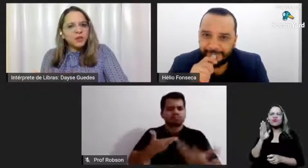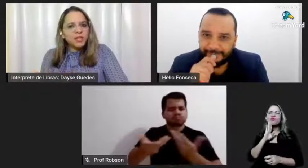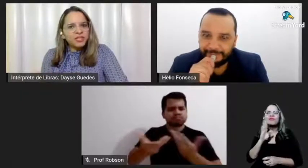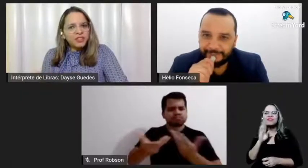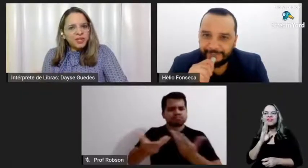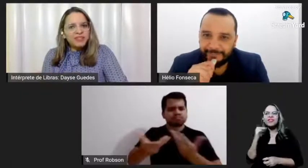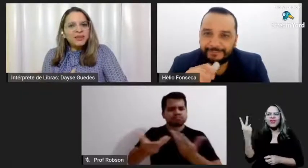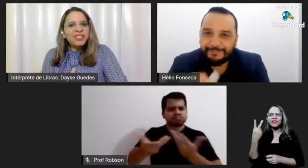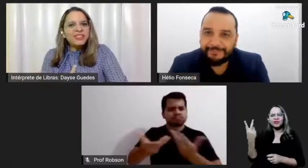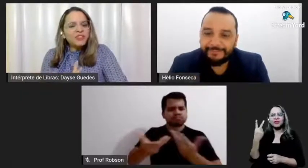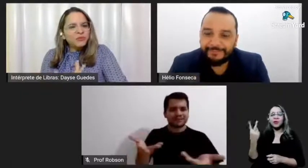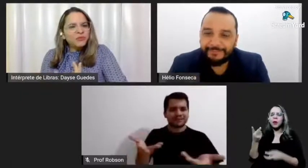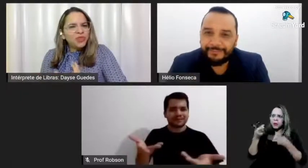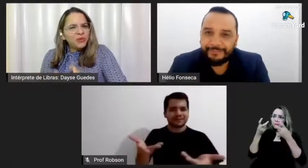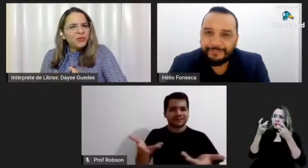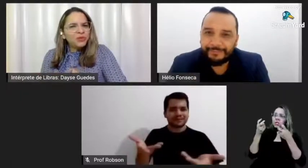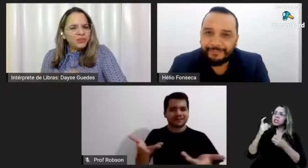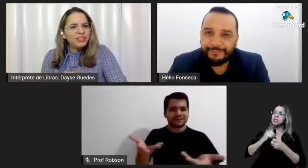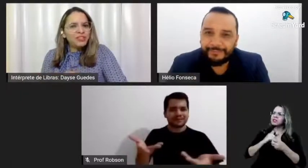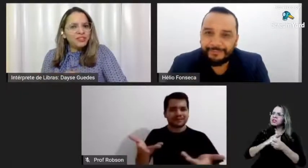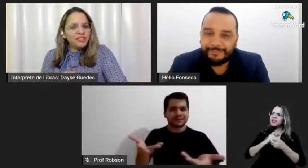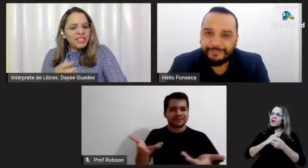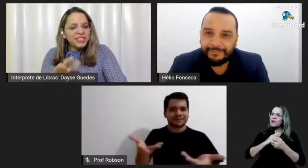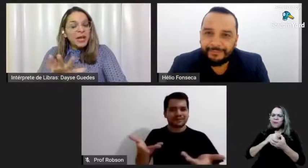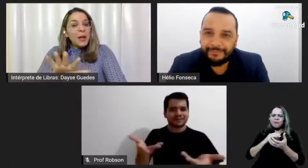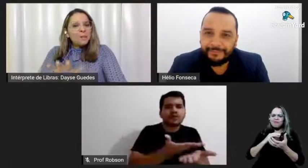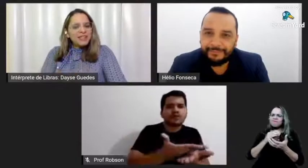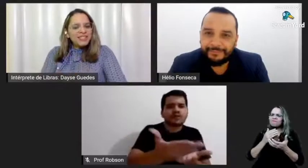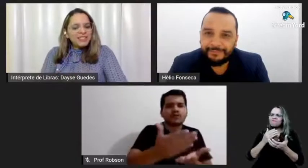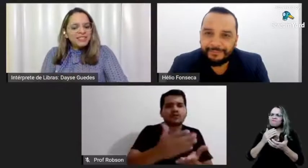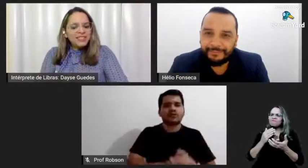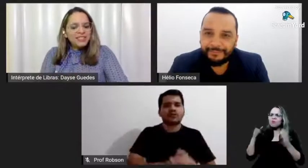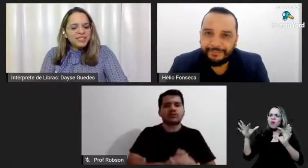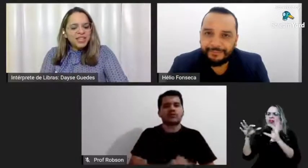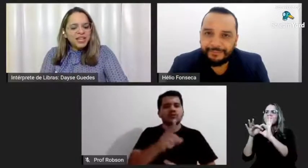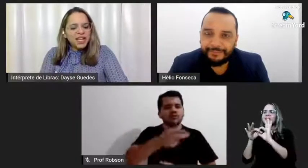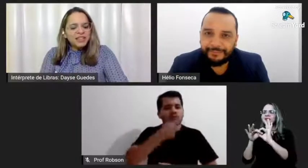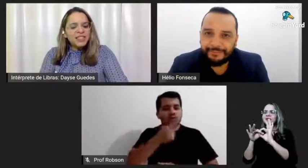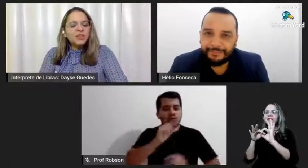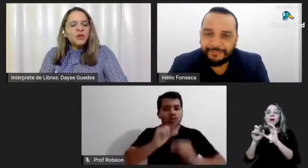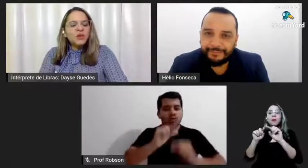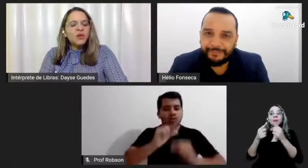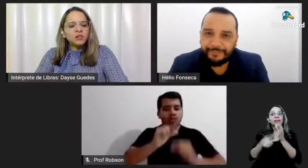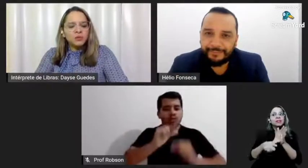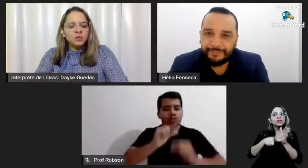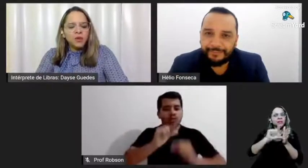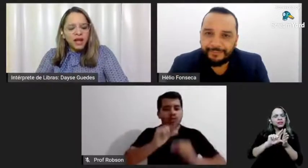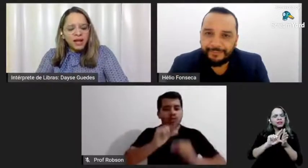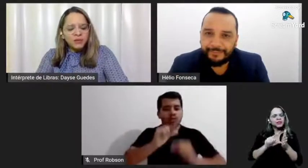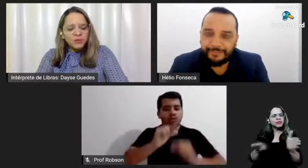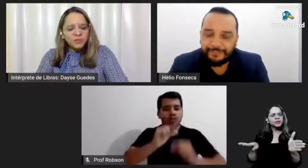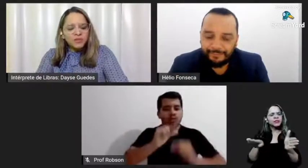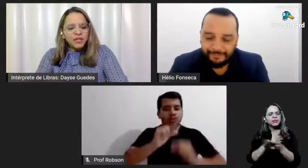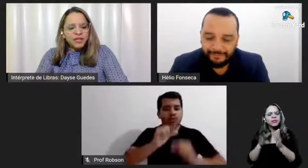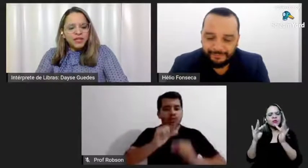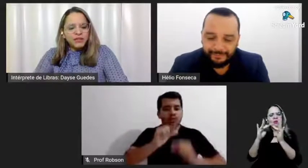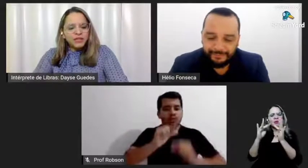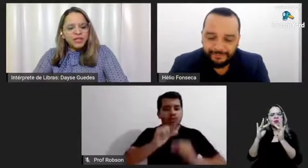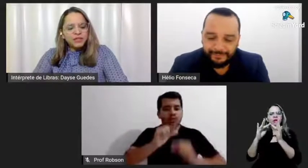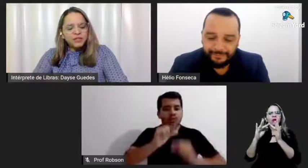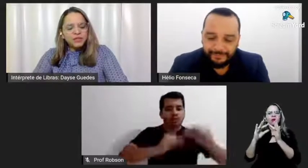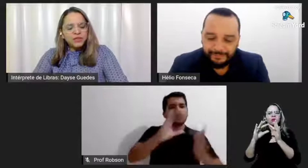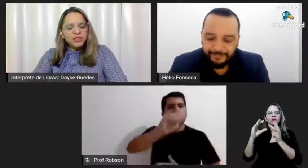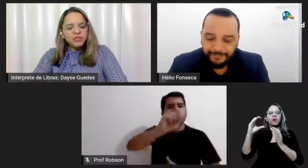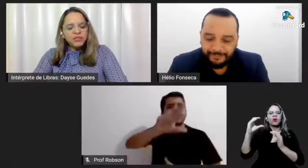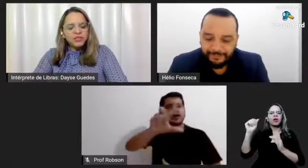vocês pessoalmente, a gente percebe que existe um vínculo forte entre vocês. Mas antes de chegar nesse contato com o Carlos, eu